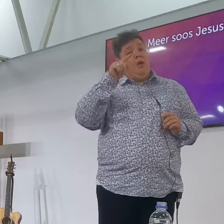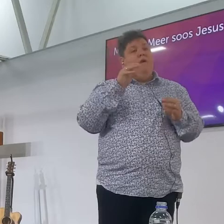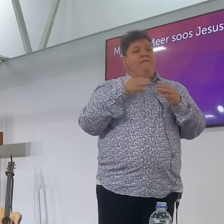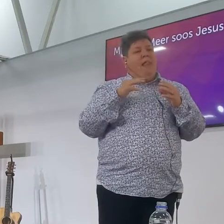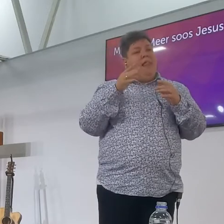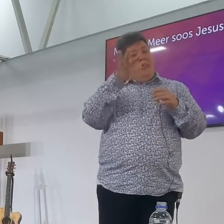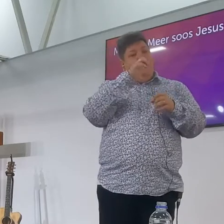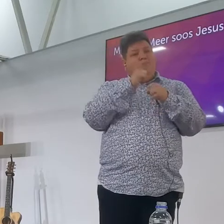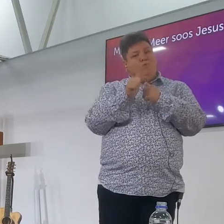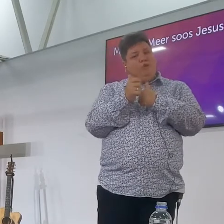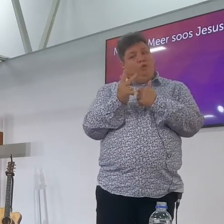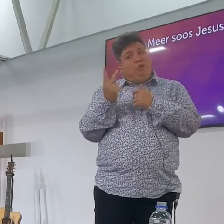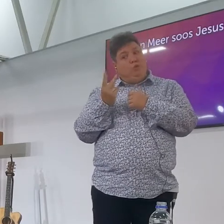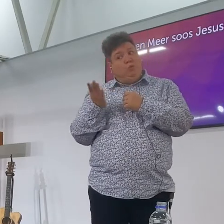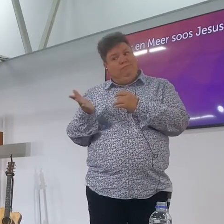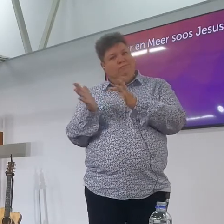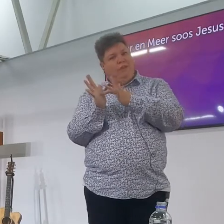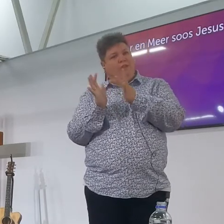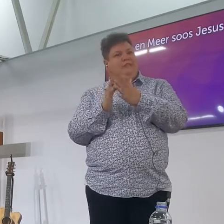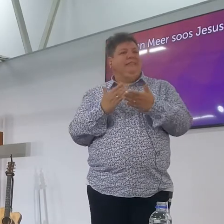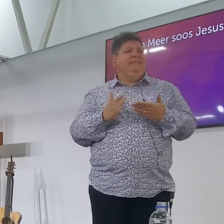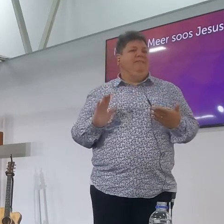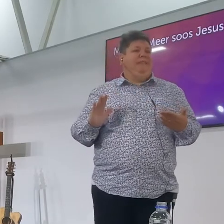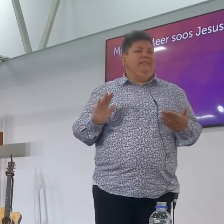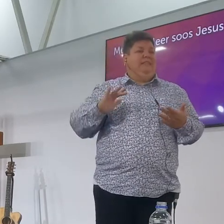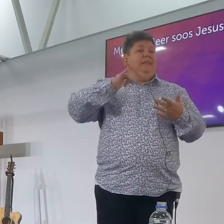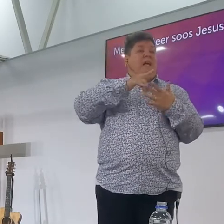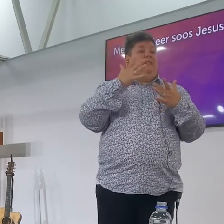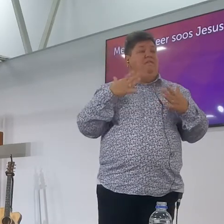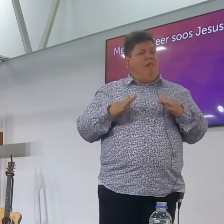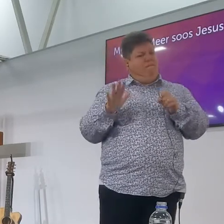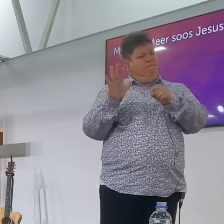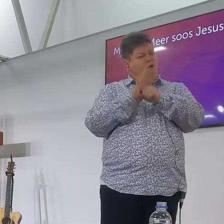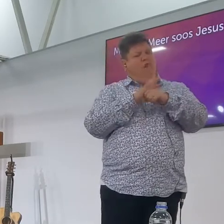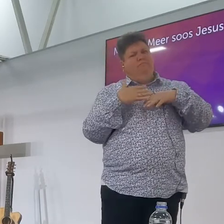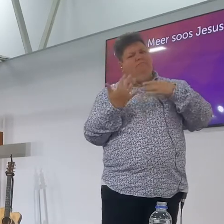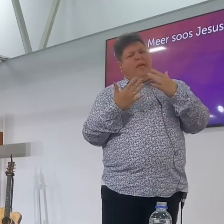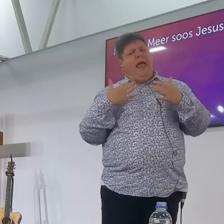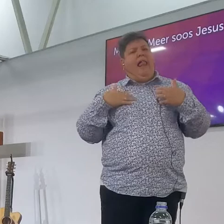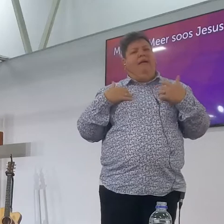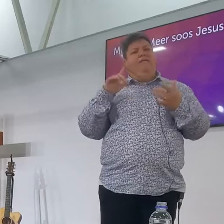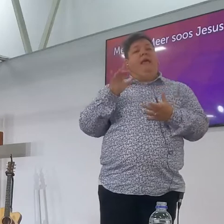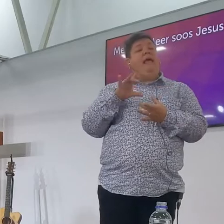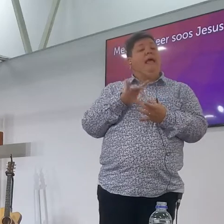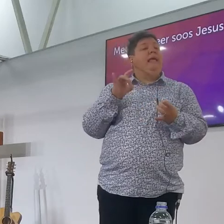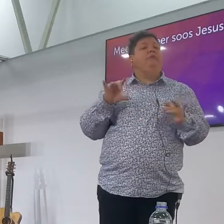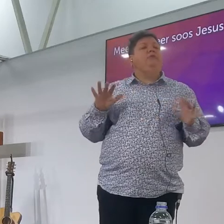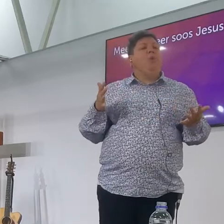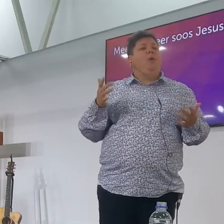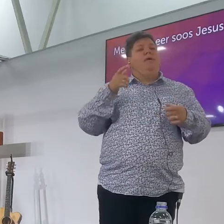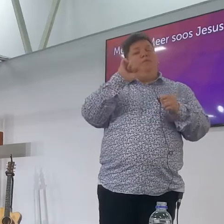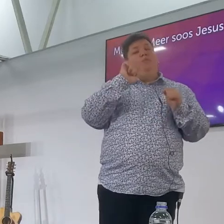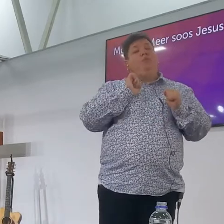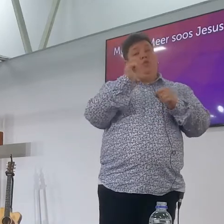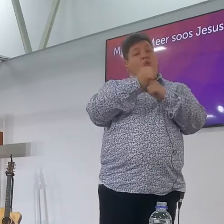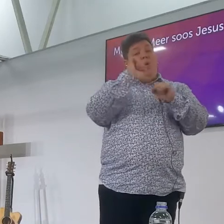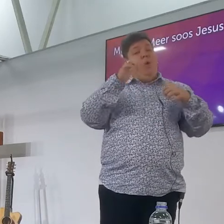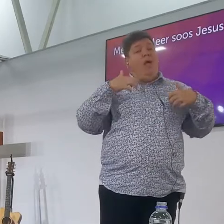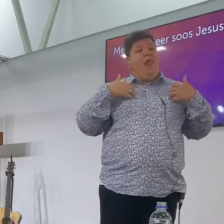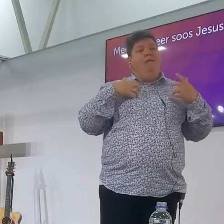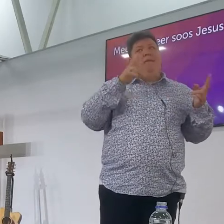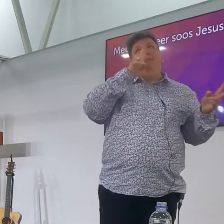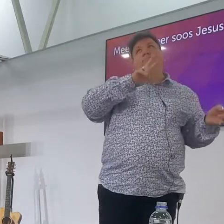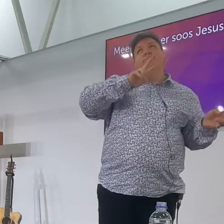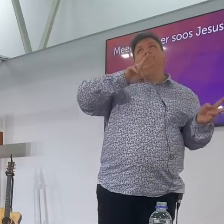soos Jesus. So, as ek en jy vervulling van die Gees wil beleef, dan is dit een ding wat ek moet doen, is ek moet my lewe instel om meer en